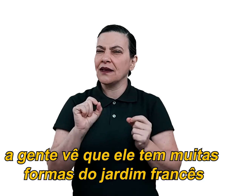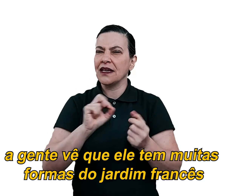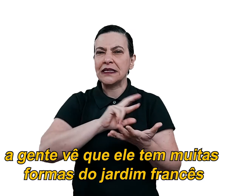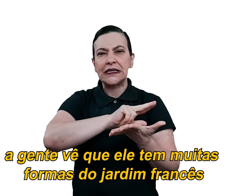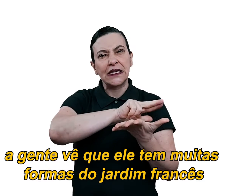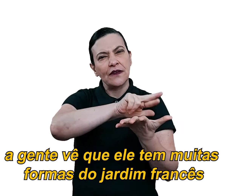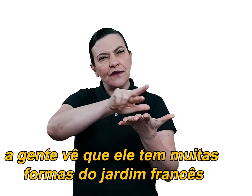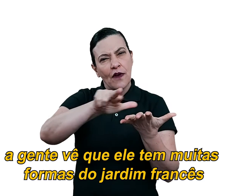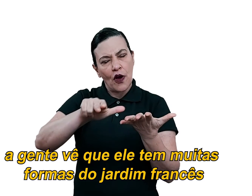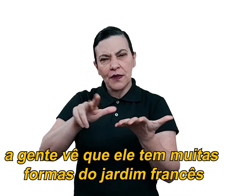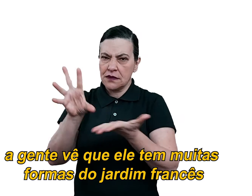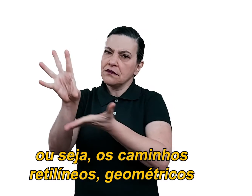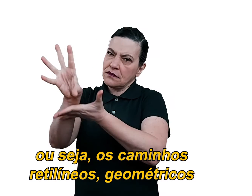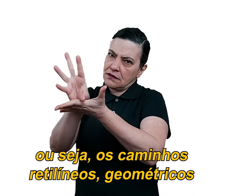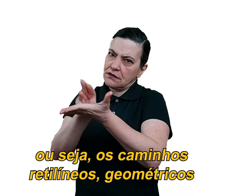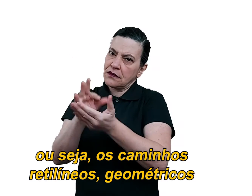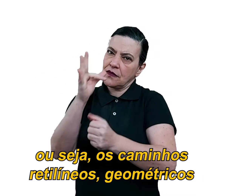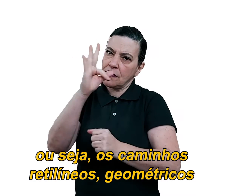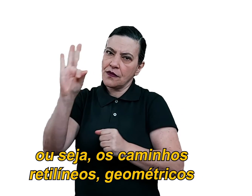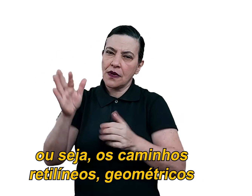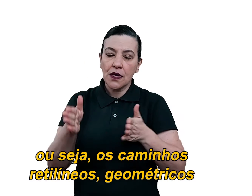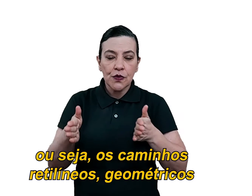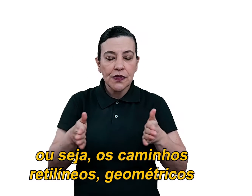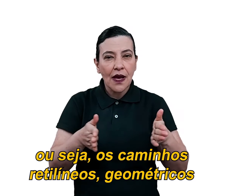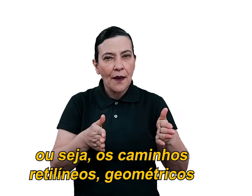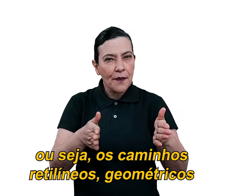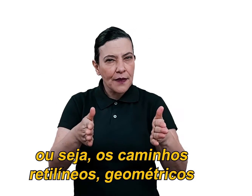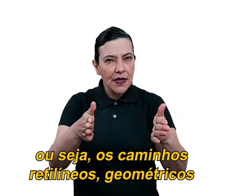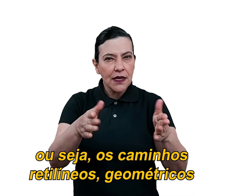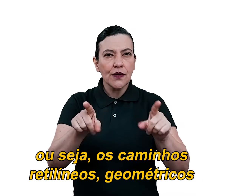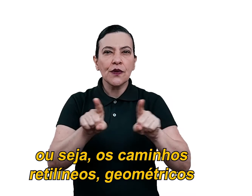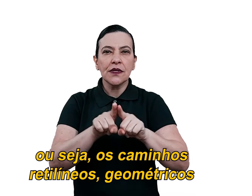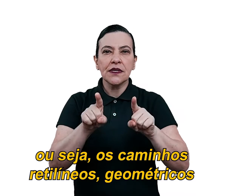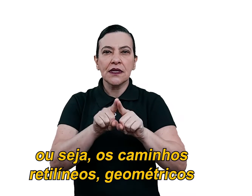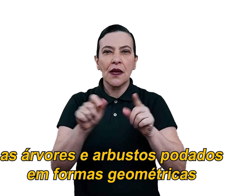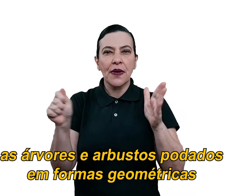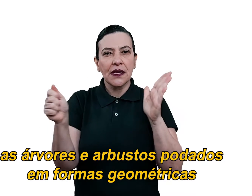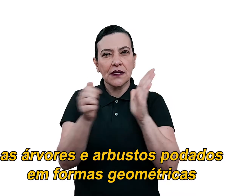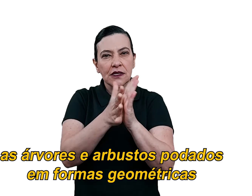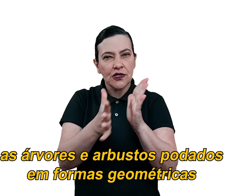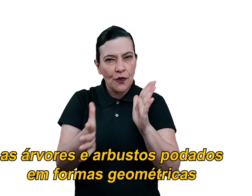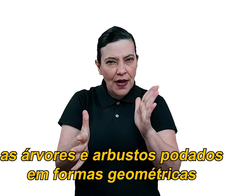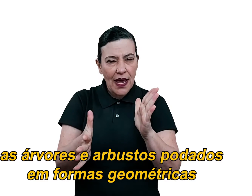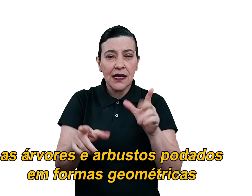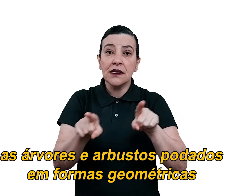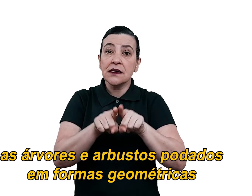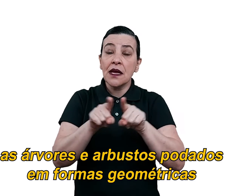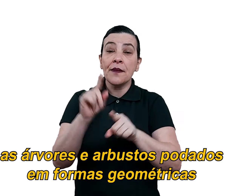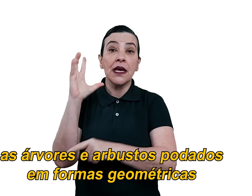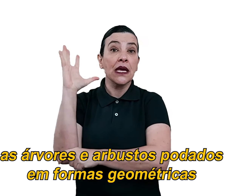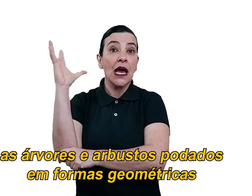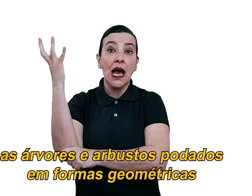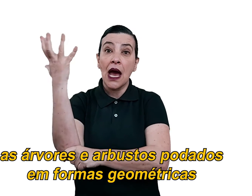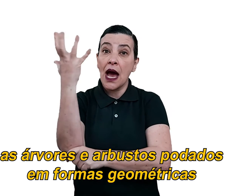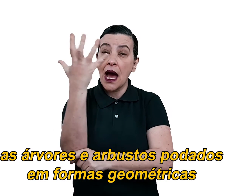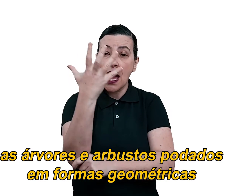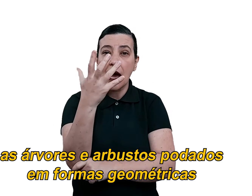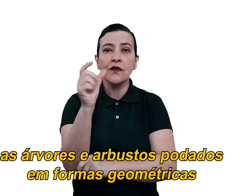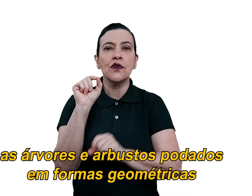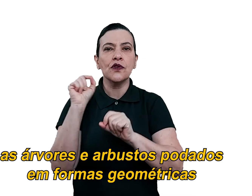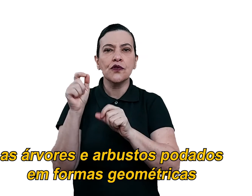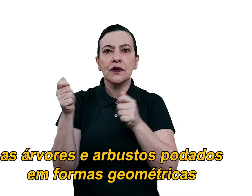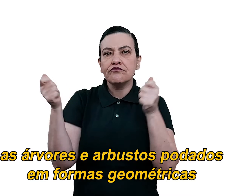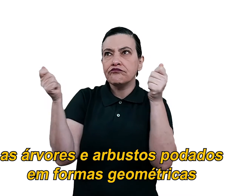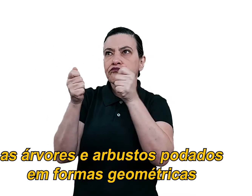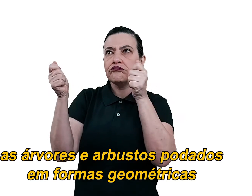muitas formas do jardim francês, ou seja, os caminhos retilíneos, geométricos, as árvores e arbustos